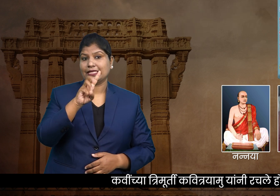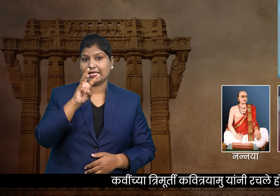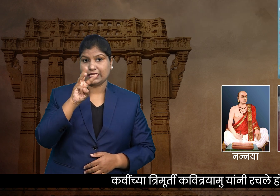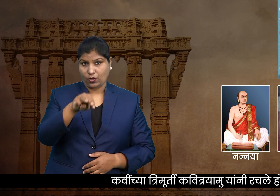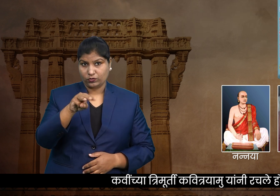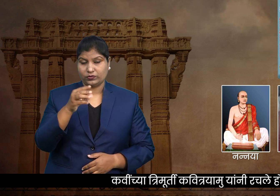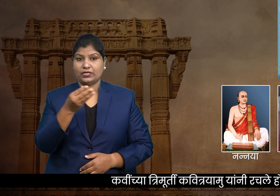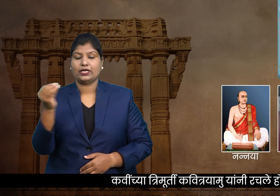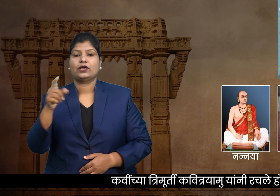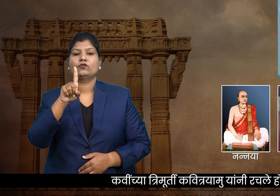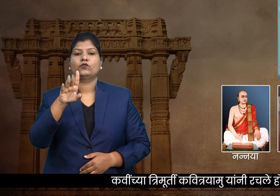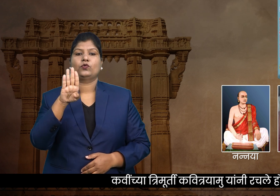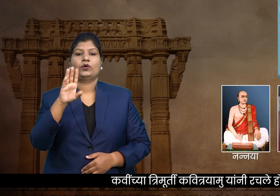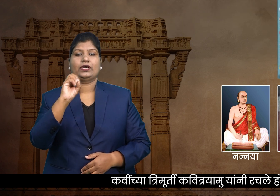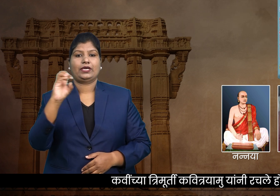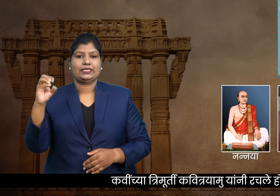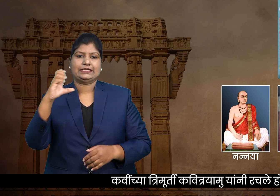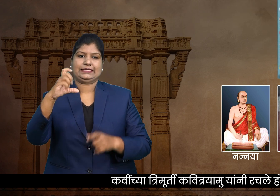होते.